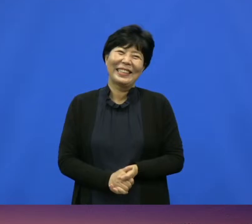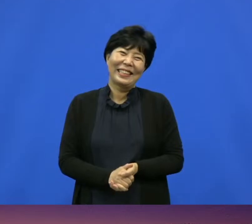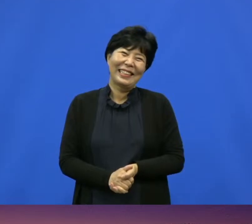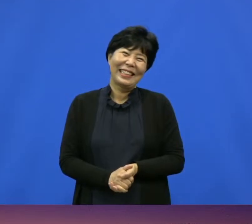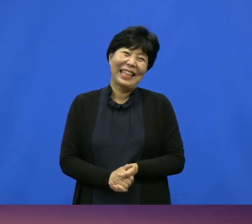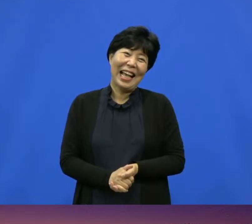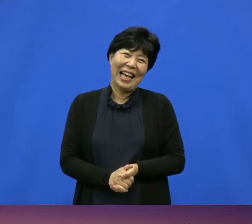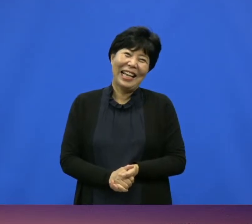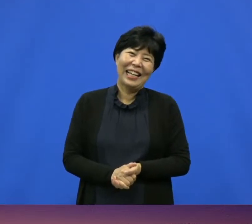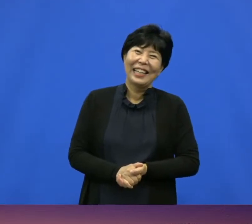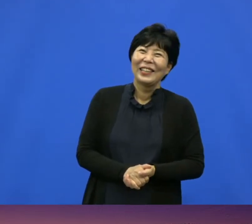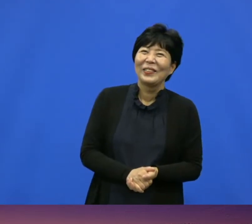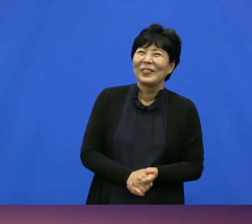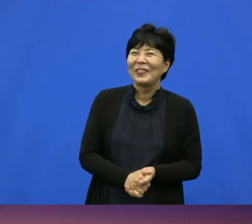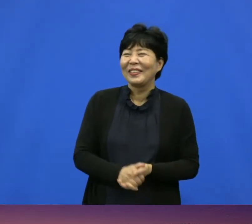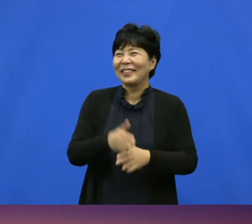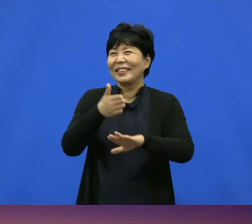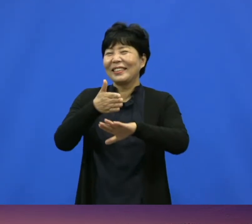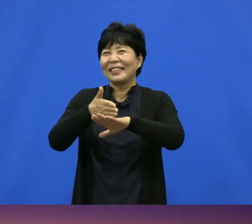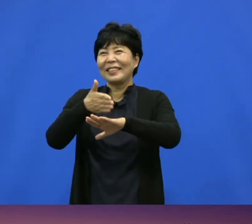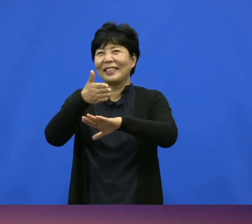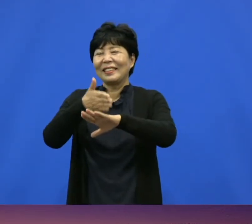네, 감사합니다.